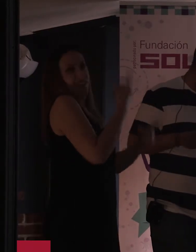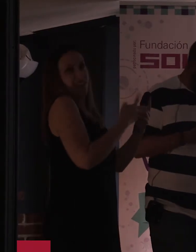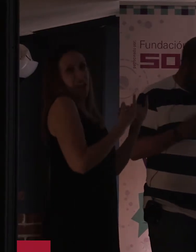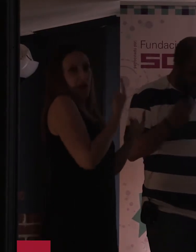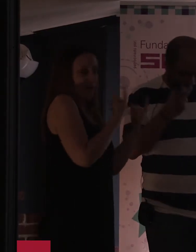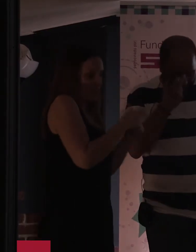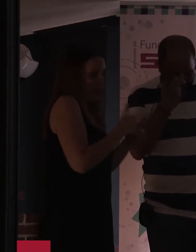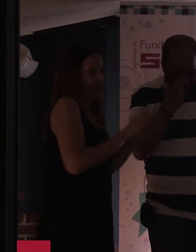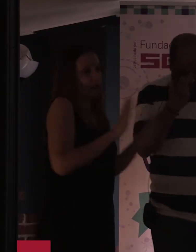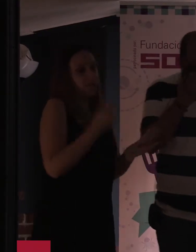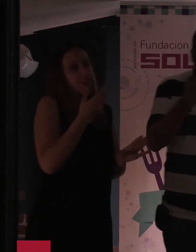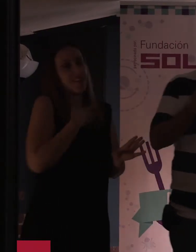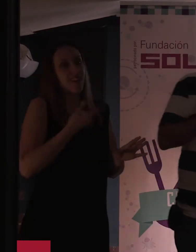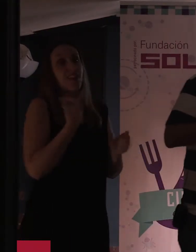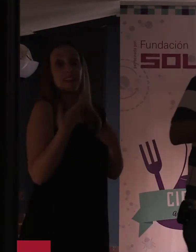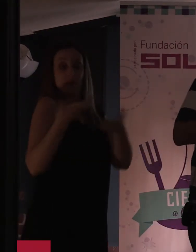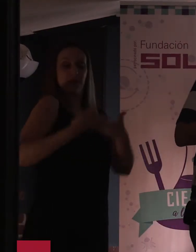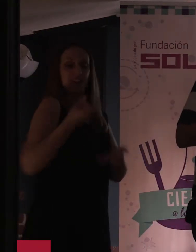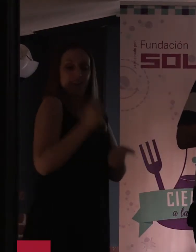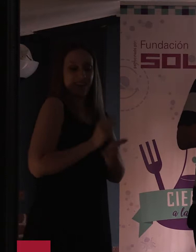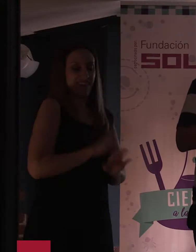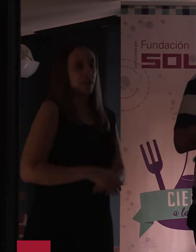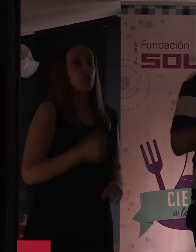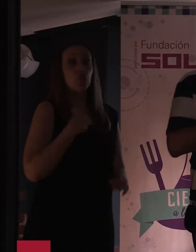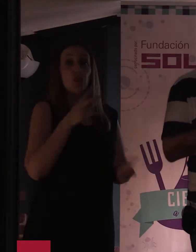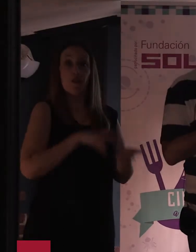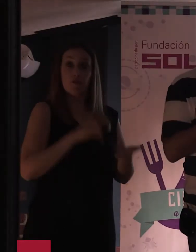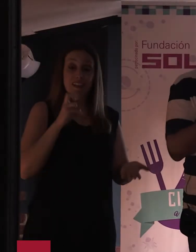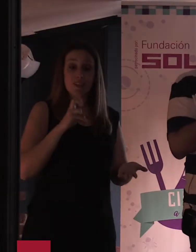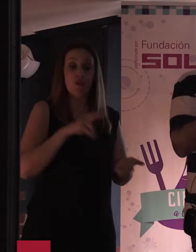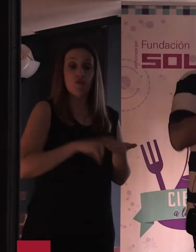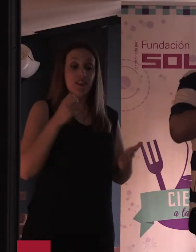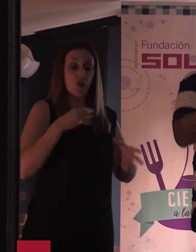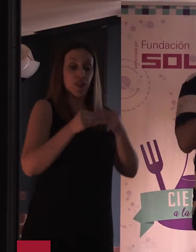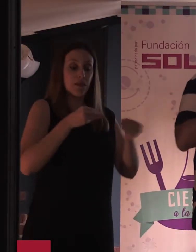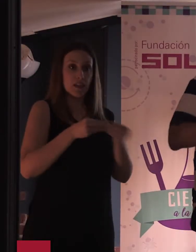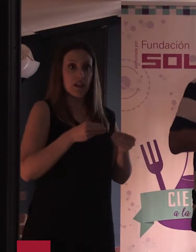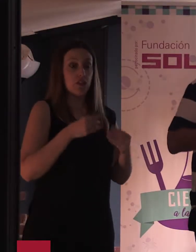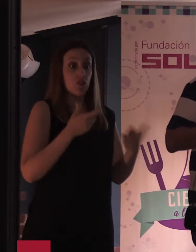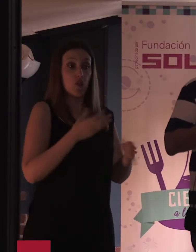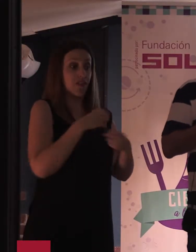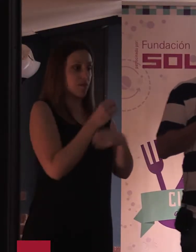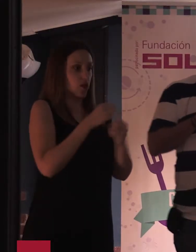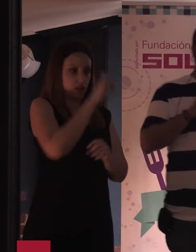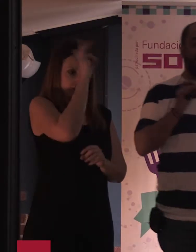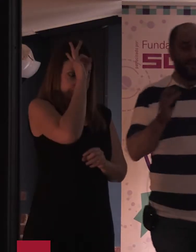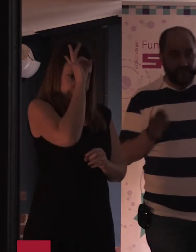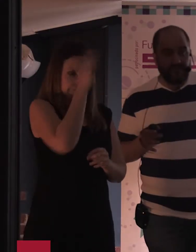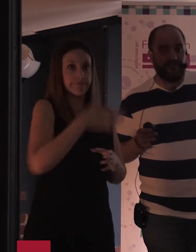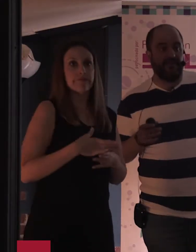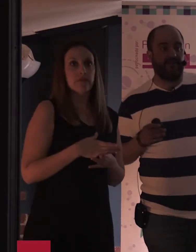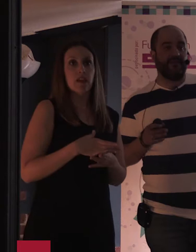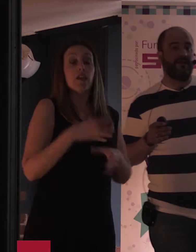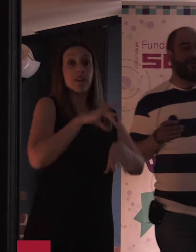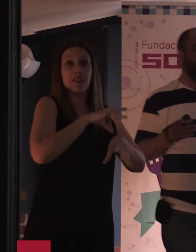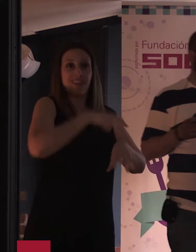entonces voy a portarme bien. Yo soy físico de materiales, no tengo ni idea de biología, no tengo ni idea